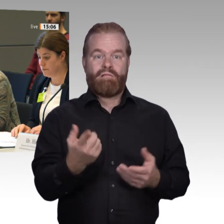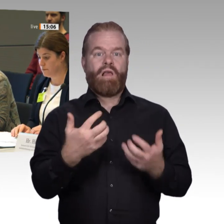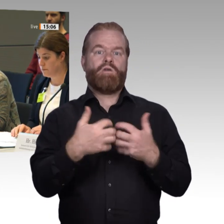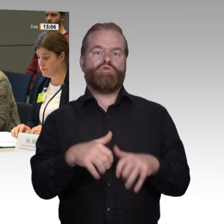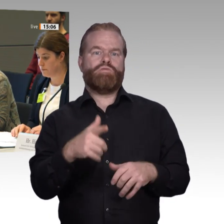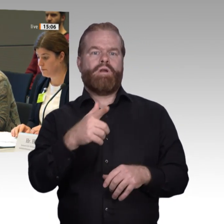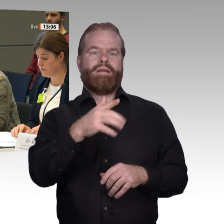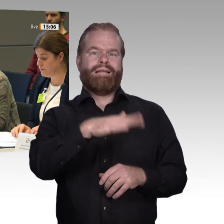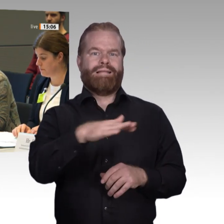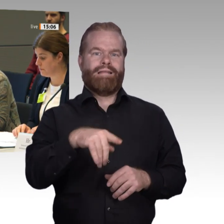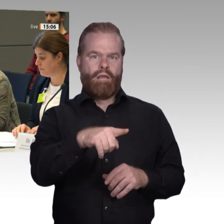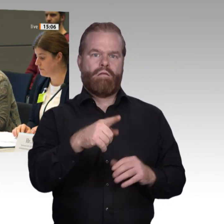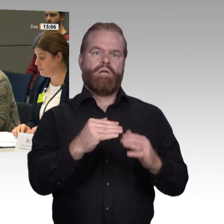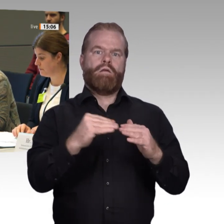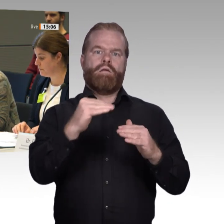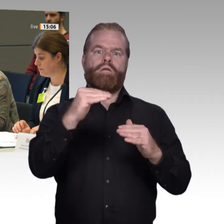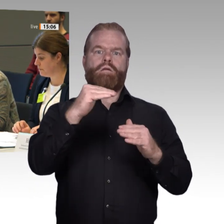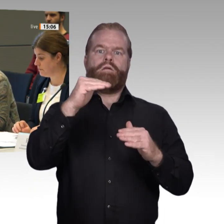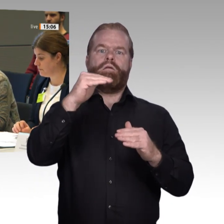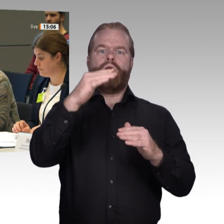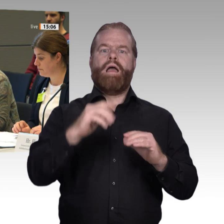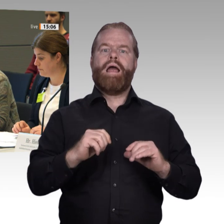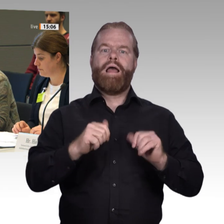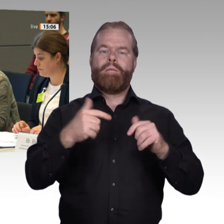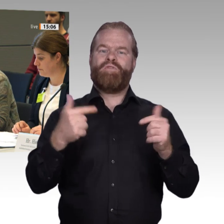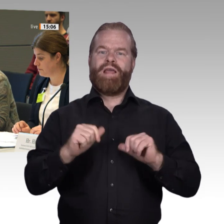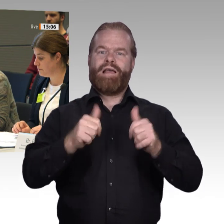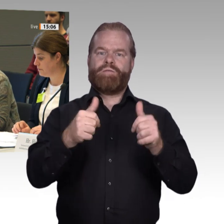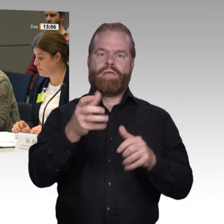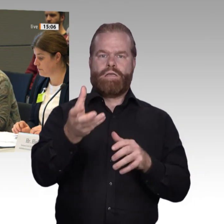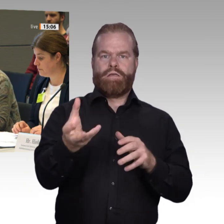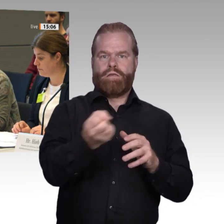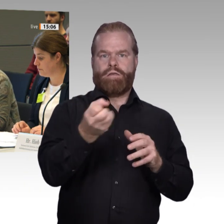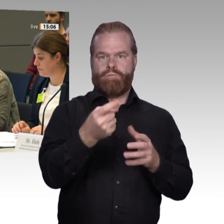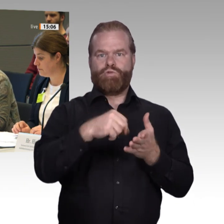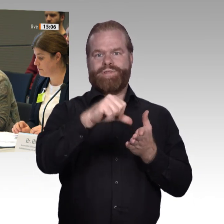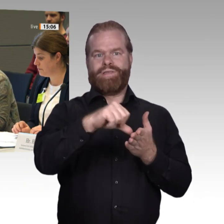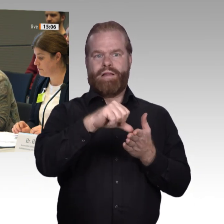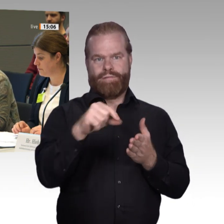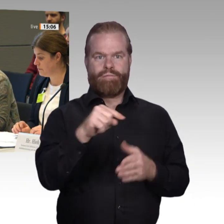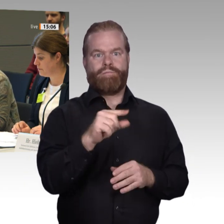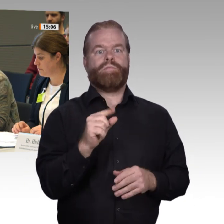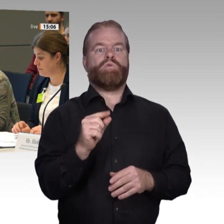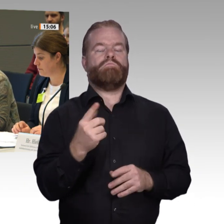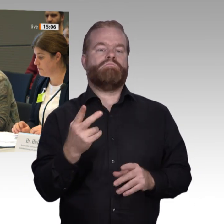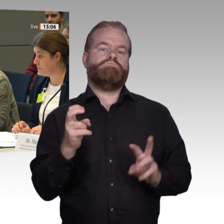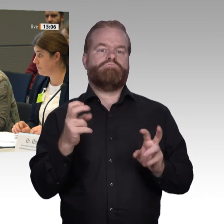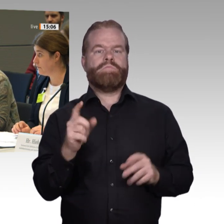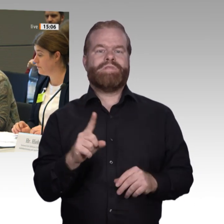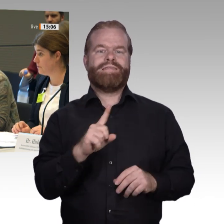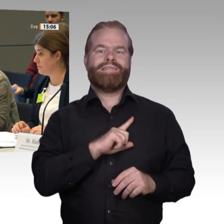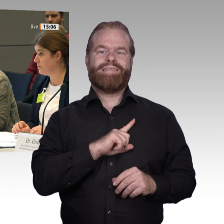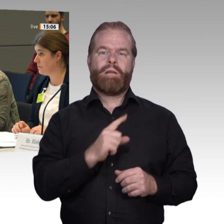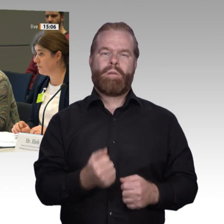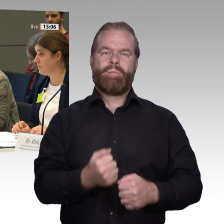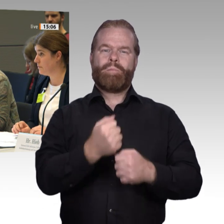ein Selbstbehalt von 1.800 Euro monatlich zu, also bereinigtes Einkommen. Grundlage für die Berechnung ist